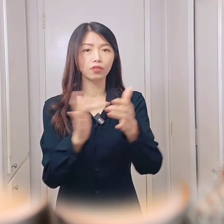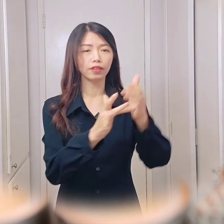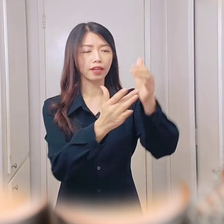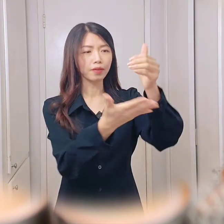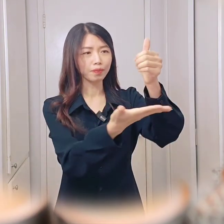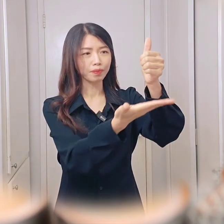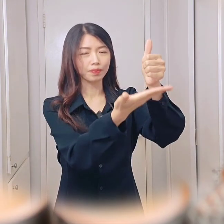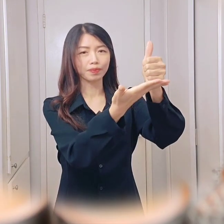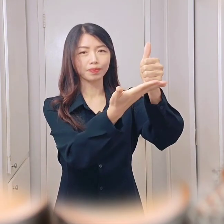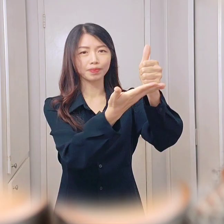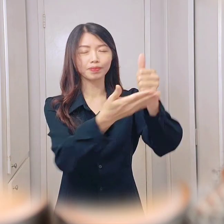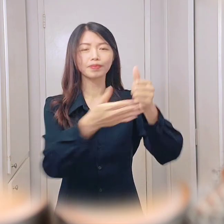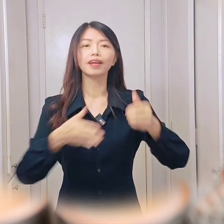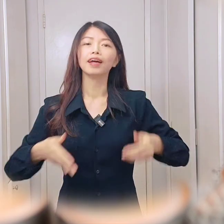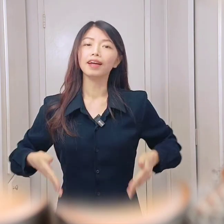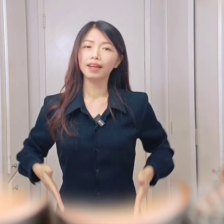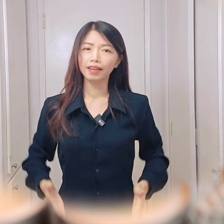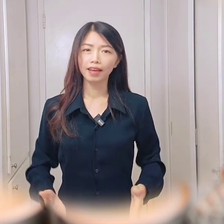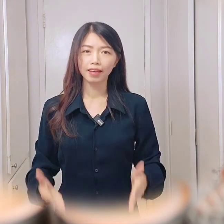예수님